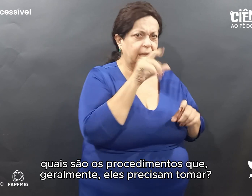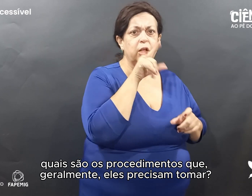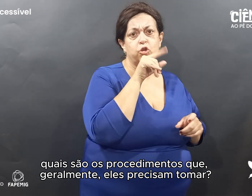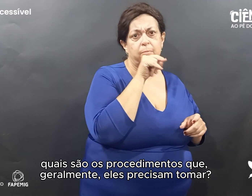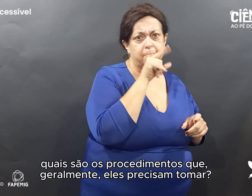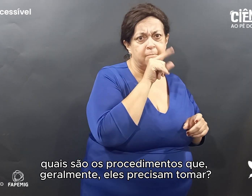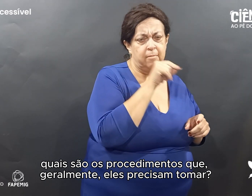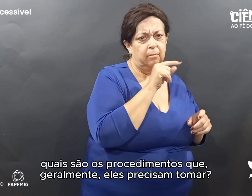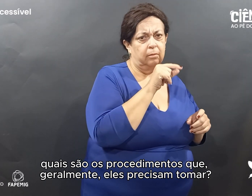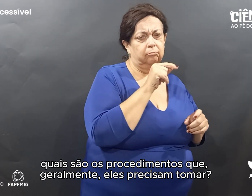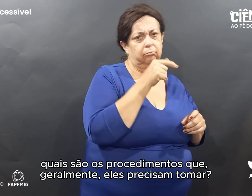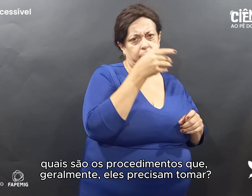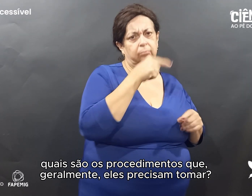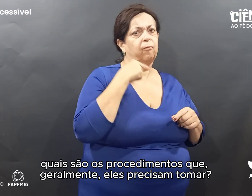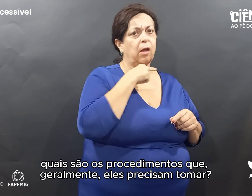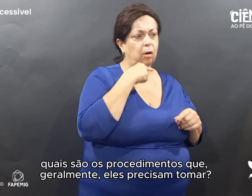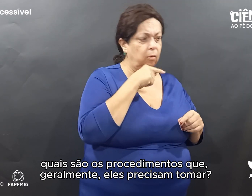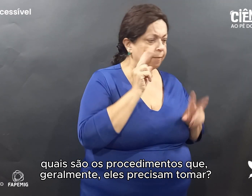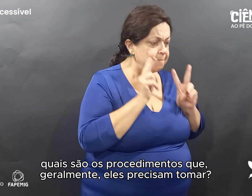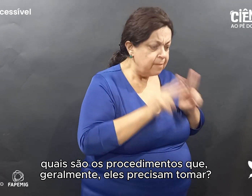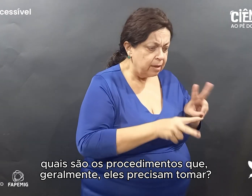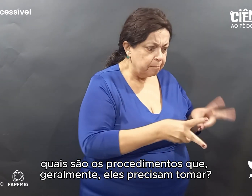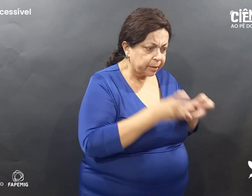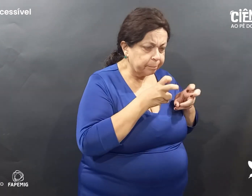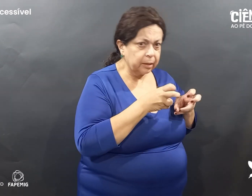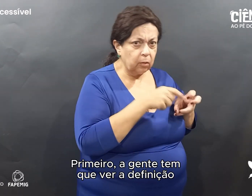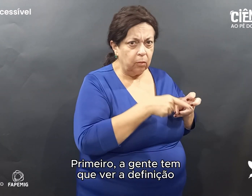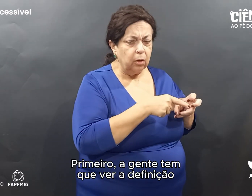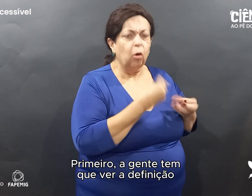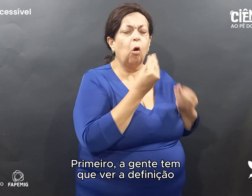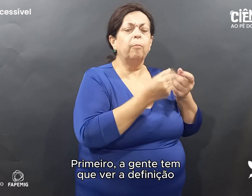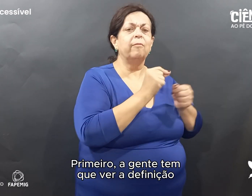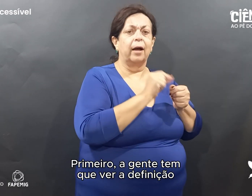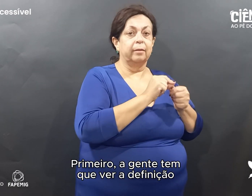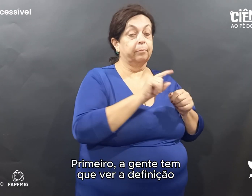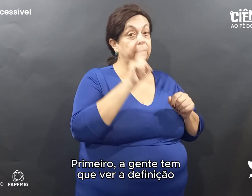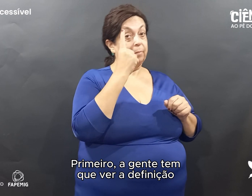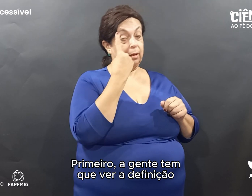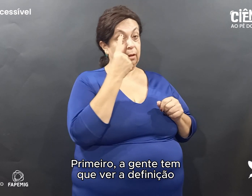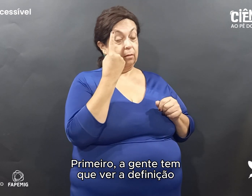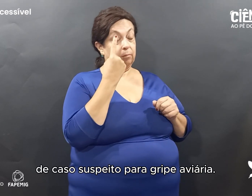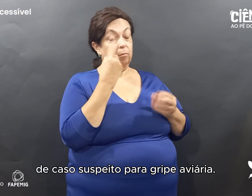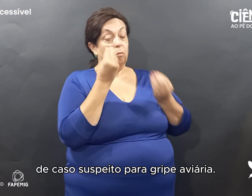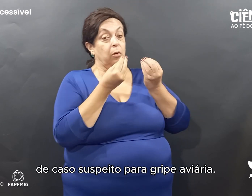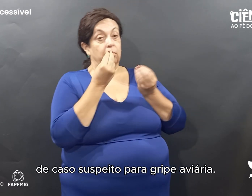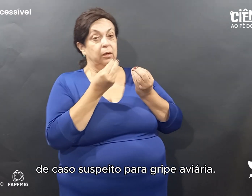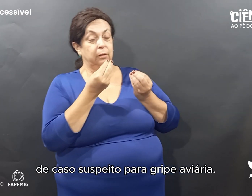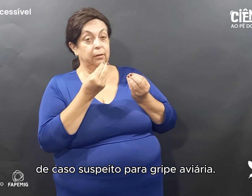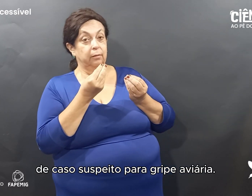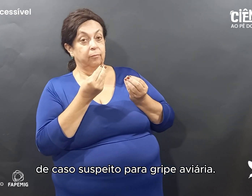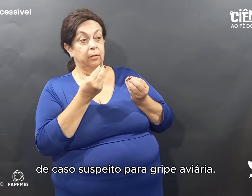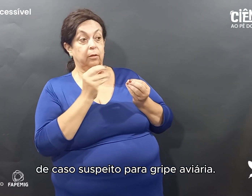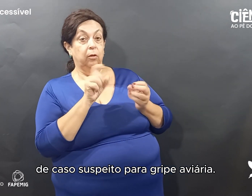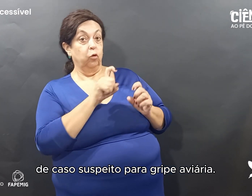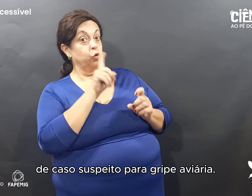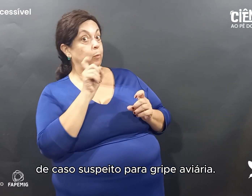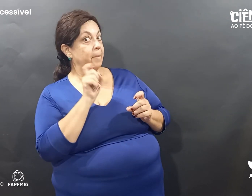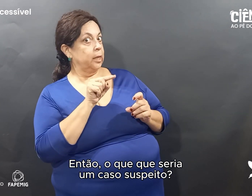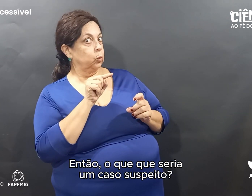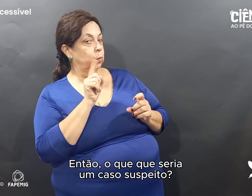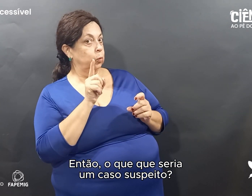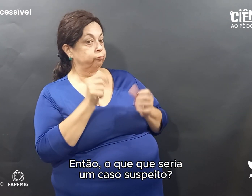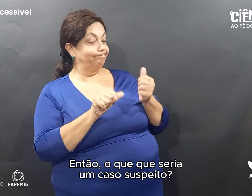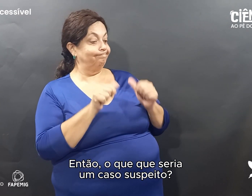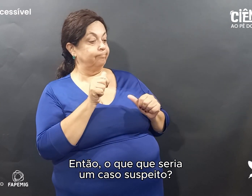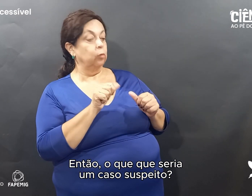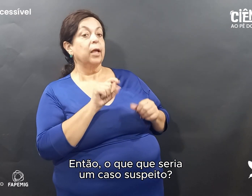os procedimentos que geralmente eles precisam tomar? Primeiro, a gente tem que ver a definição de caso suspeito para a gripe aviária. Então, o